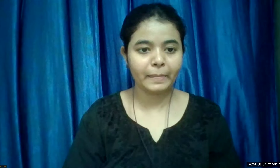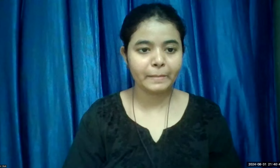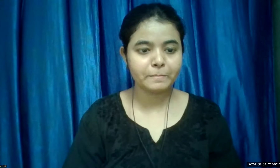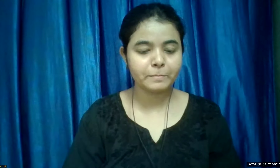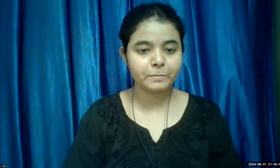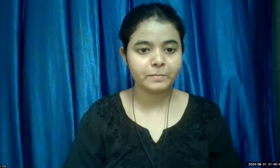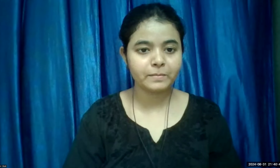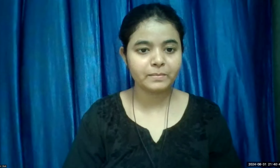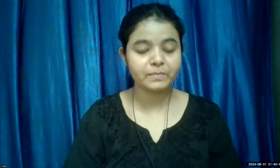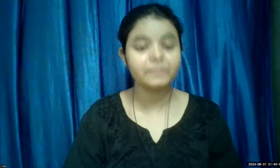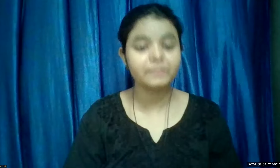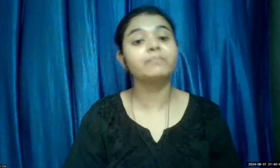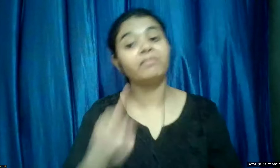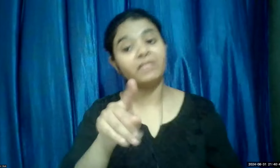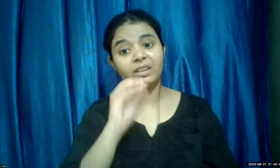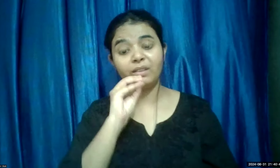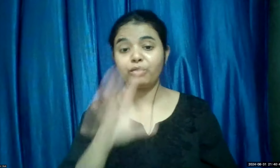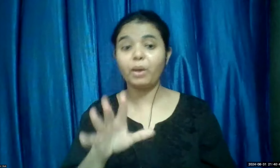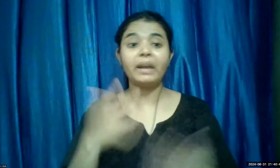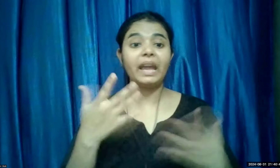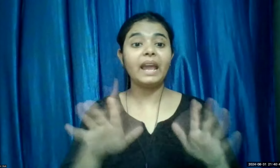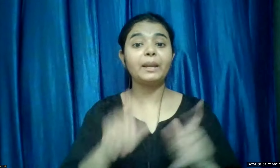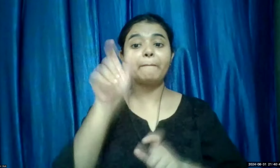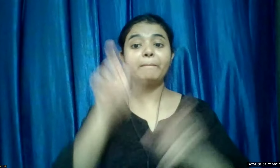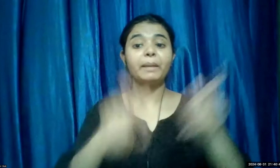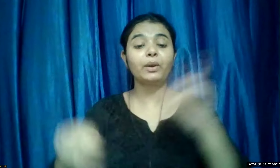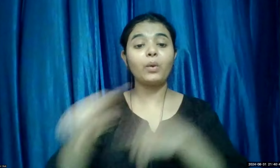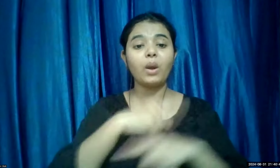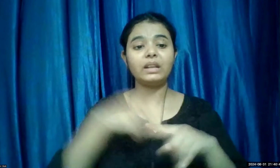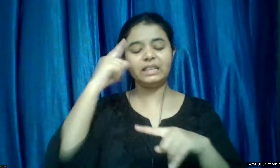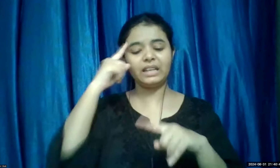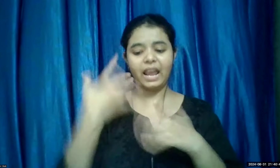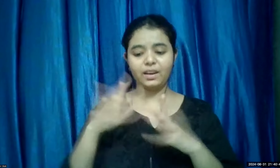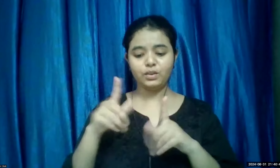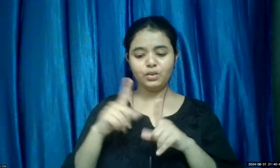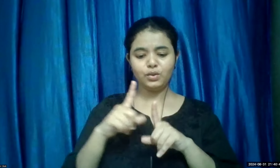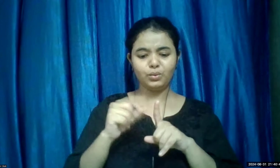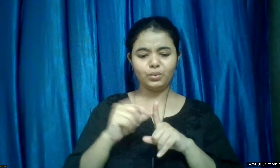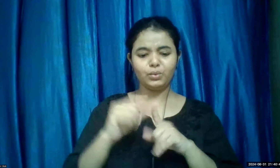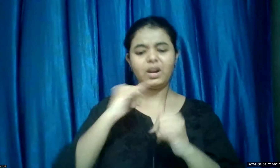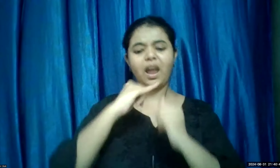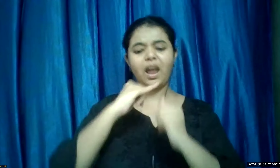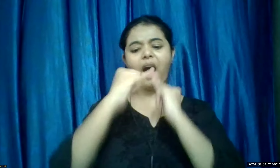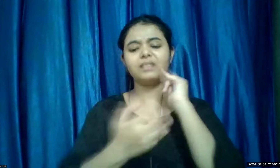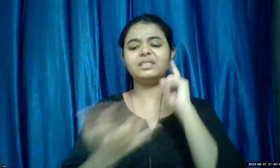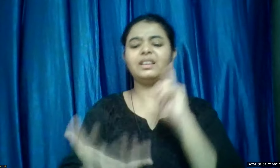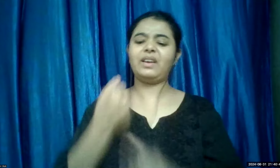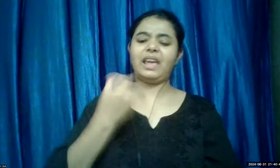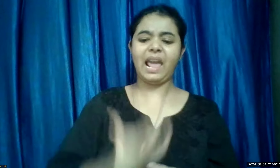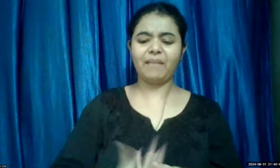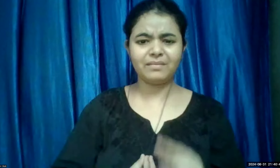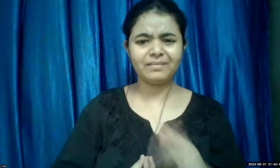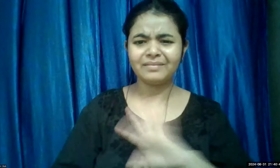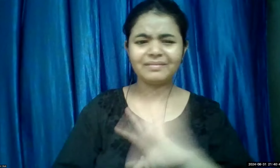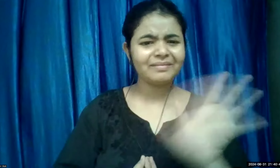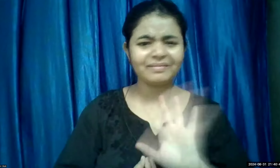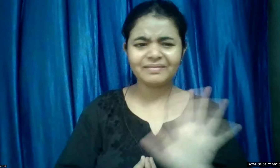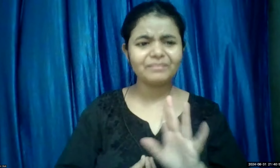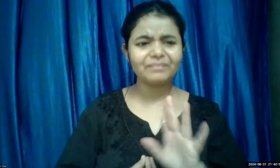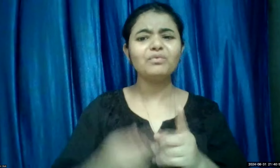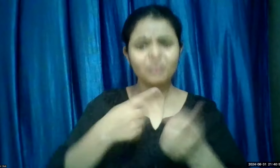तो हम में से कोई भी किसी भी कार्य को दुख प्राप्त करने के लिए नहीं कर रहा है। हम सभी अपने हर प्रकार के